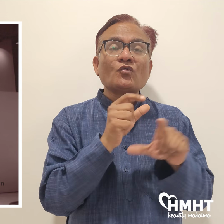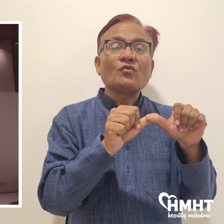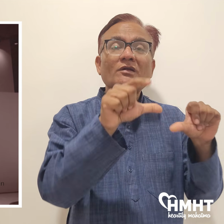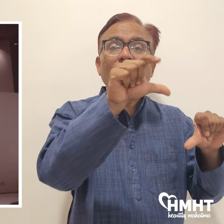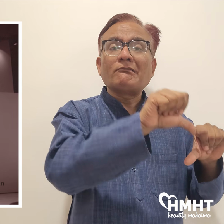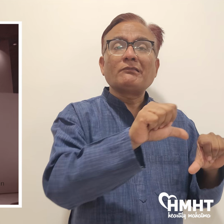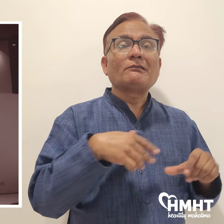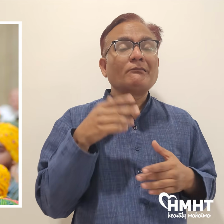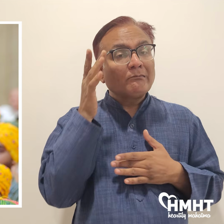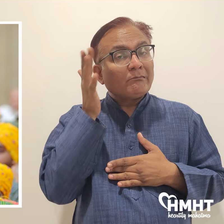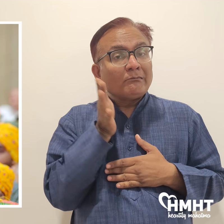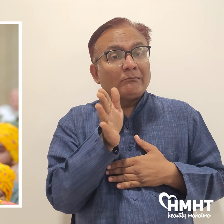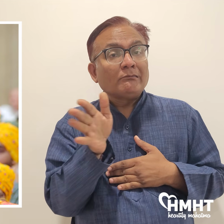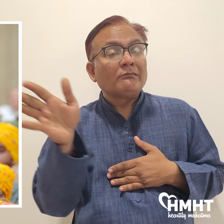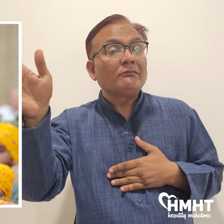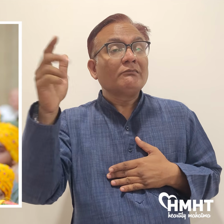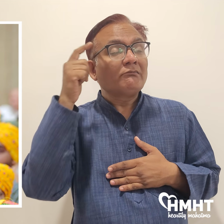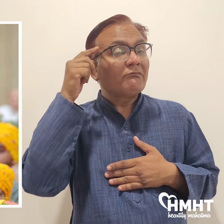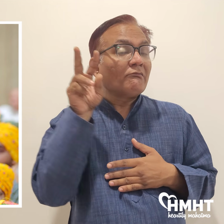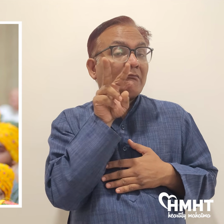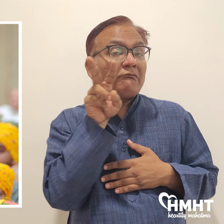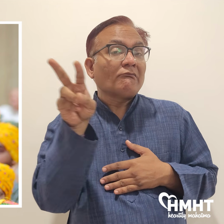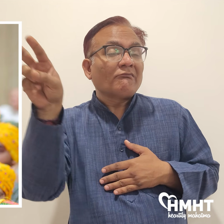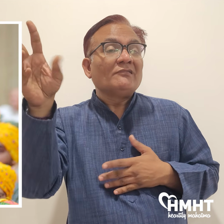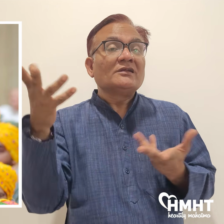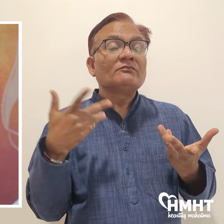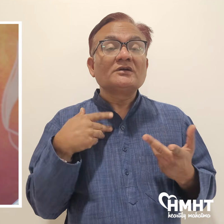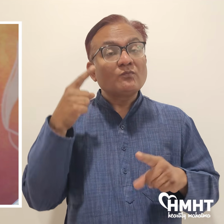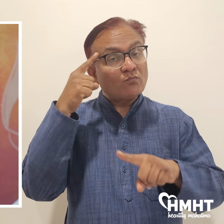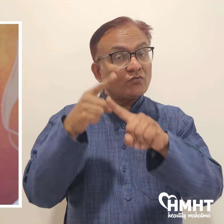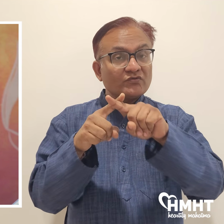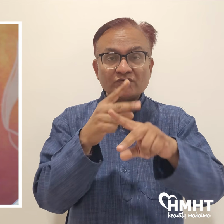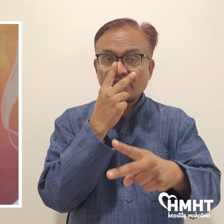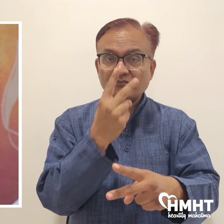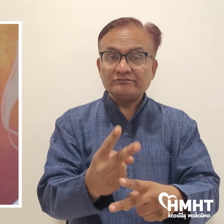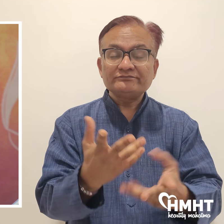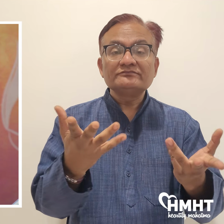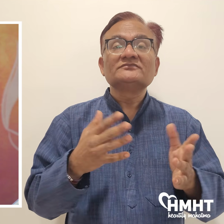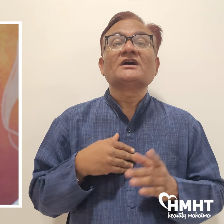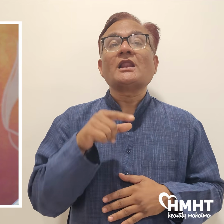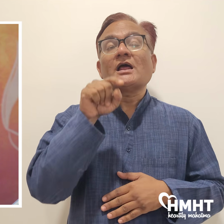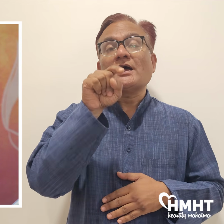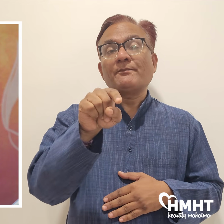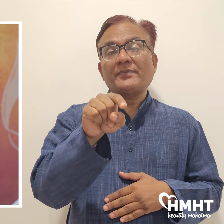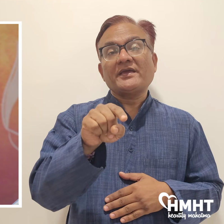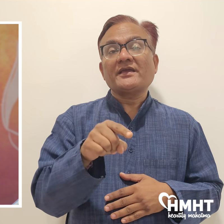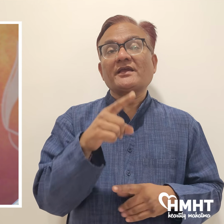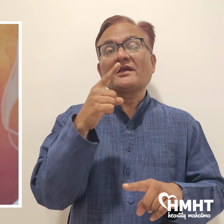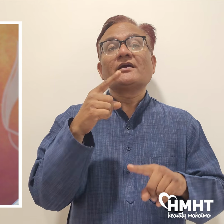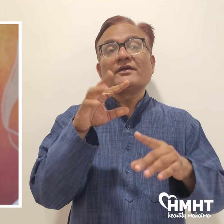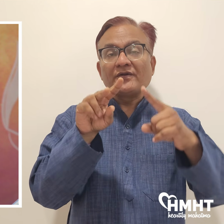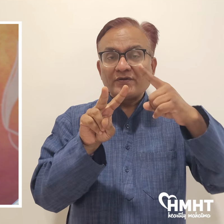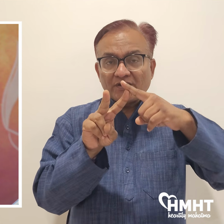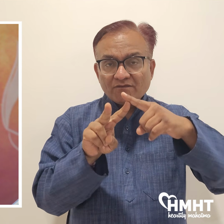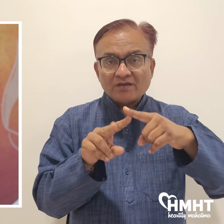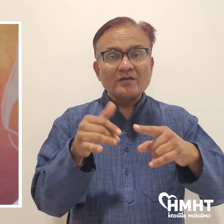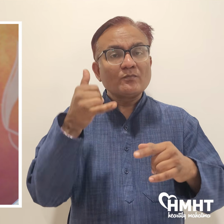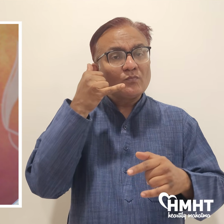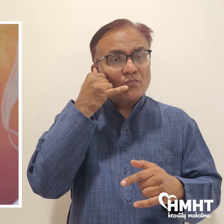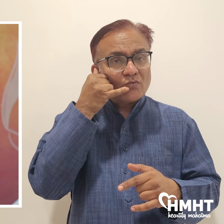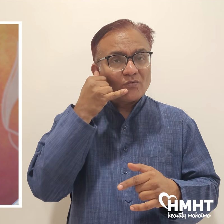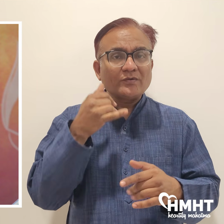આપણું ધ્યાન ભટકાવે છે. તો એ એકદમ ધ્યાન કેન્દ્રિત કરવા શું કરવું જોઈએ? એટલે આપણે મોબાઈલને ટીવીની બાજુ મૂકવાનો, ગેમ્સને